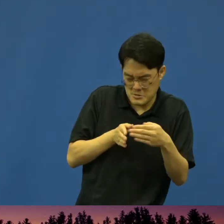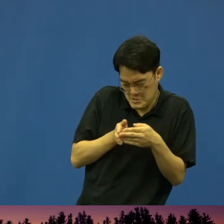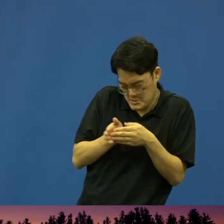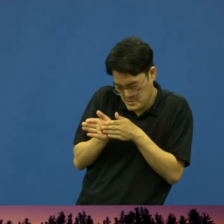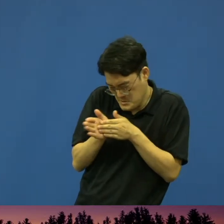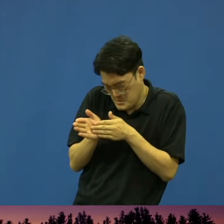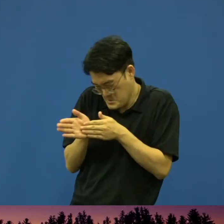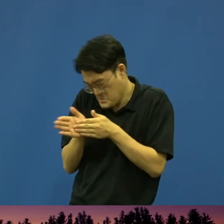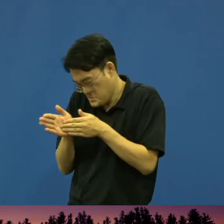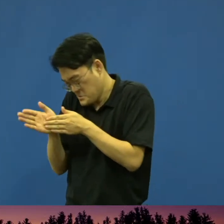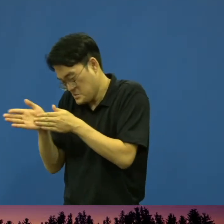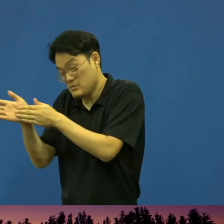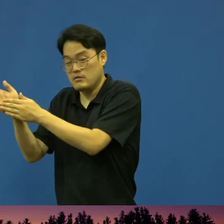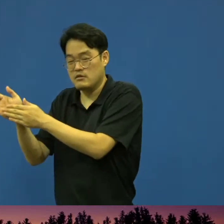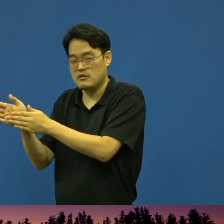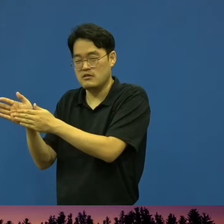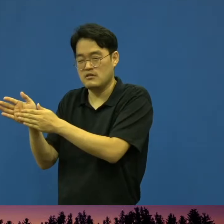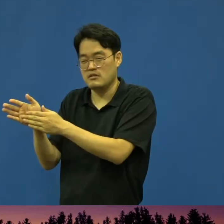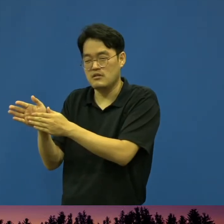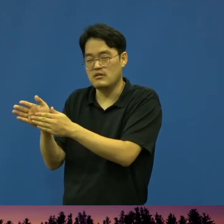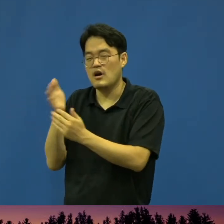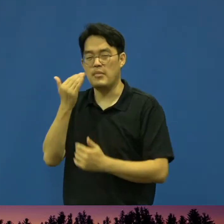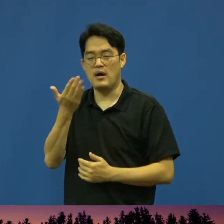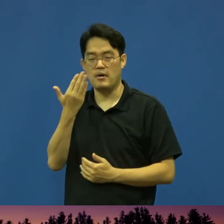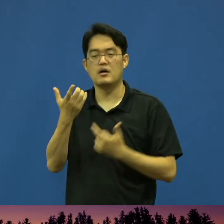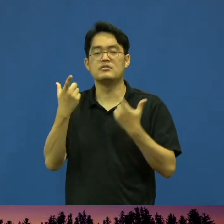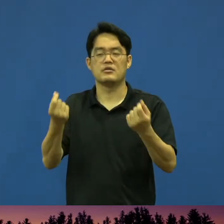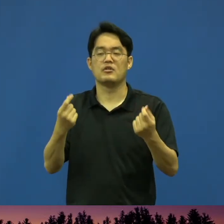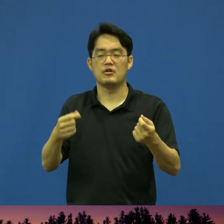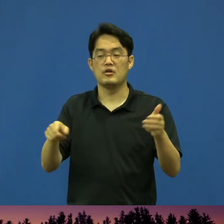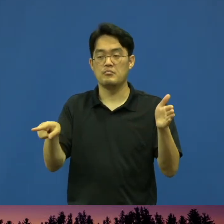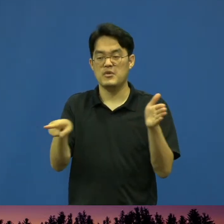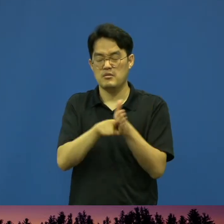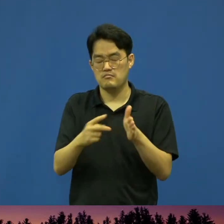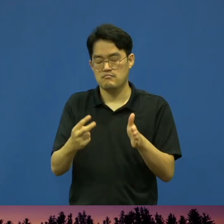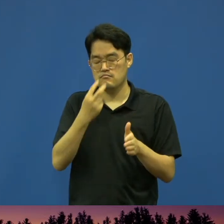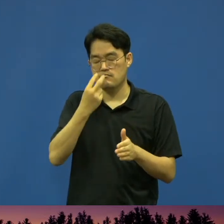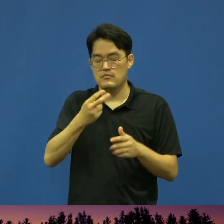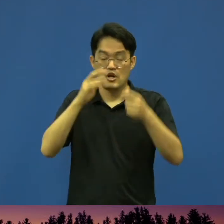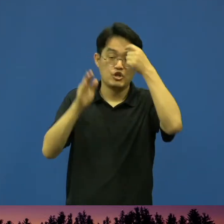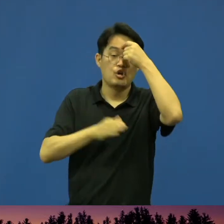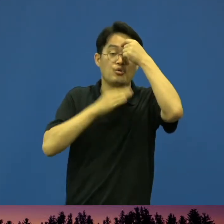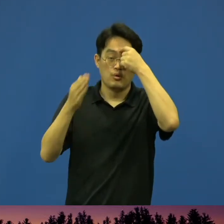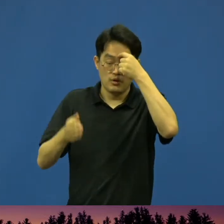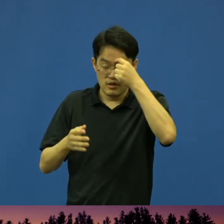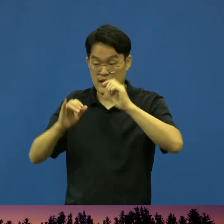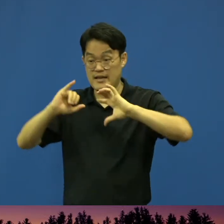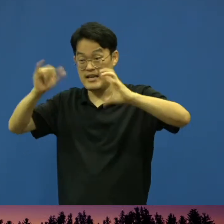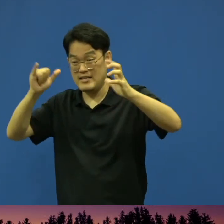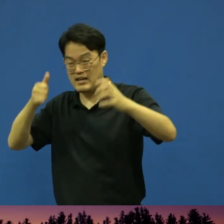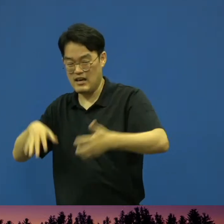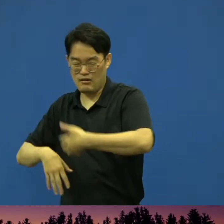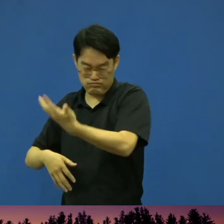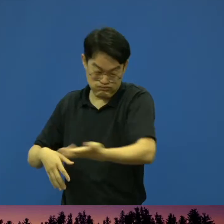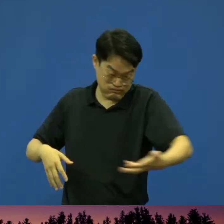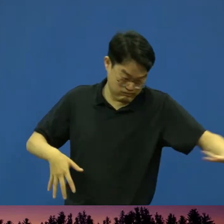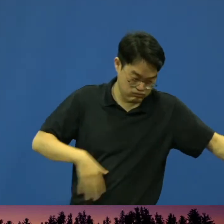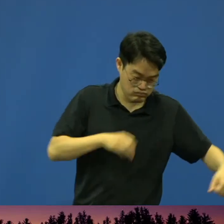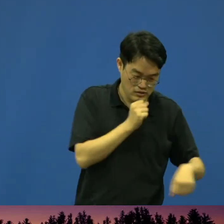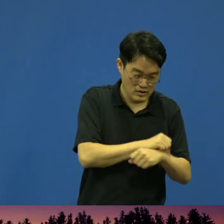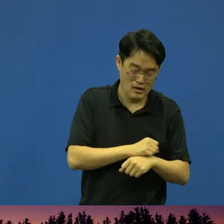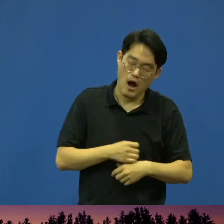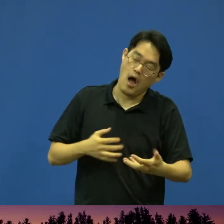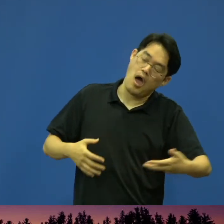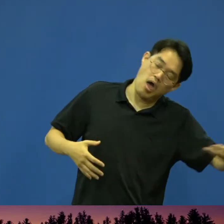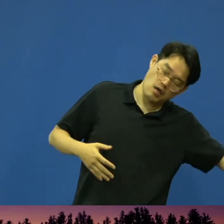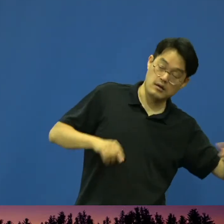올라갑니다. 이처럼 믿음이 살아있는 성도는 세상의 물결에 결코 떠내려가지 않는다는 것을 기억하십시오. 위대한 성도는 주님을